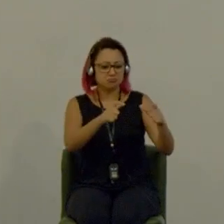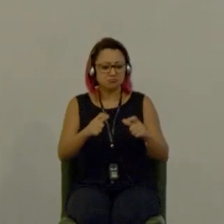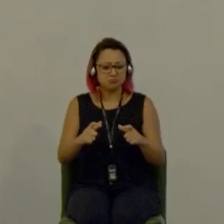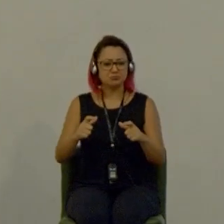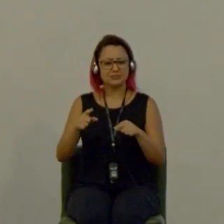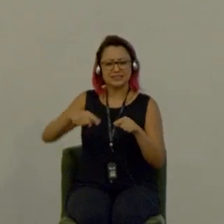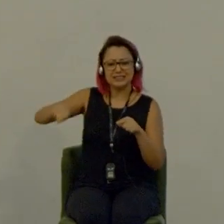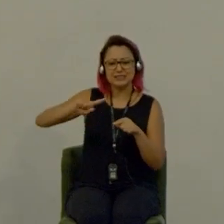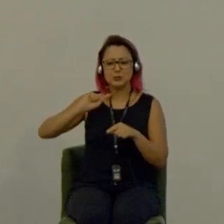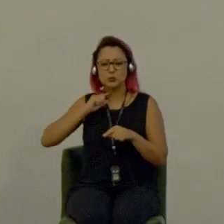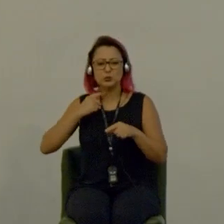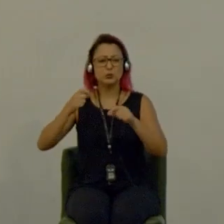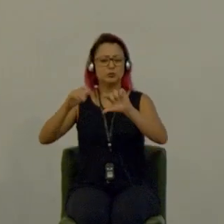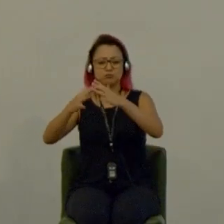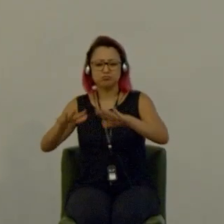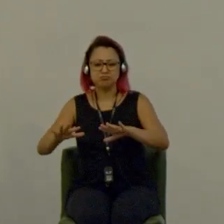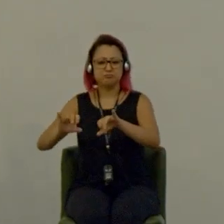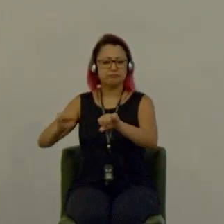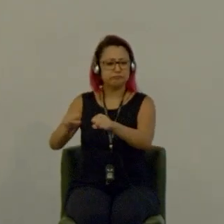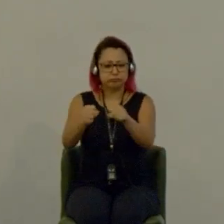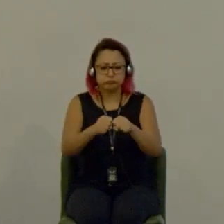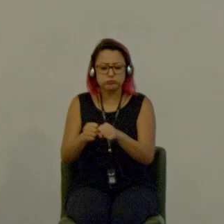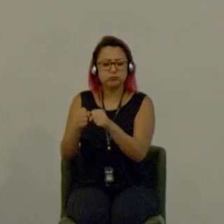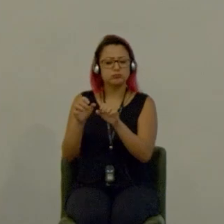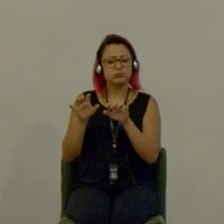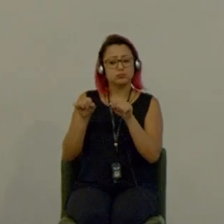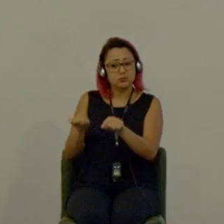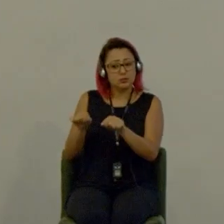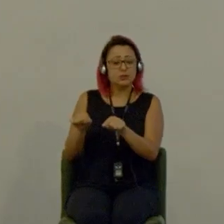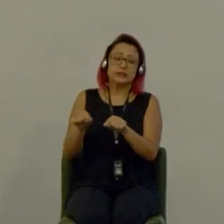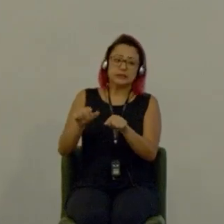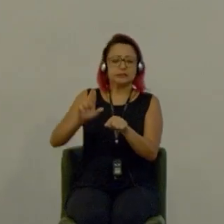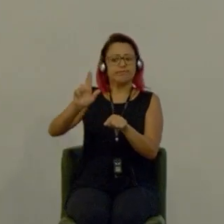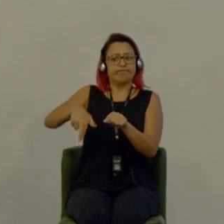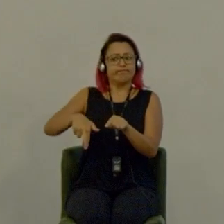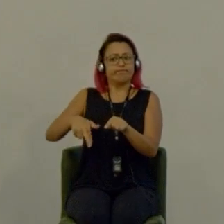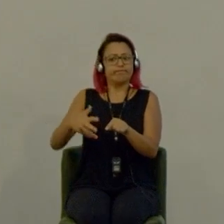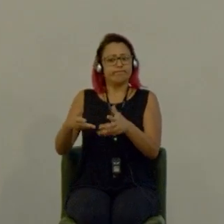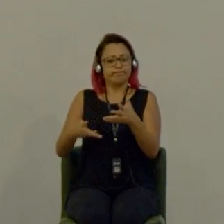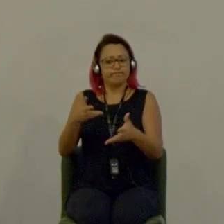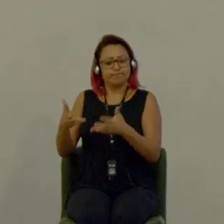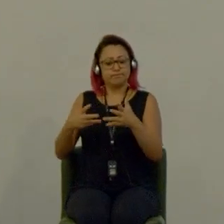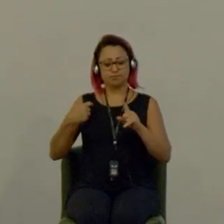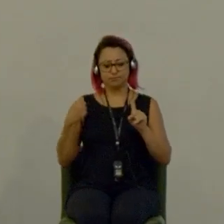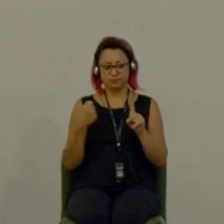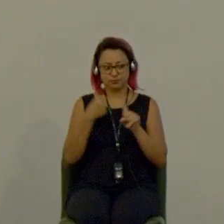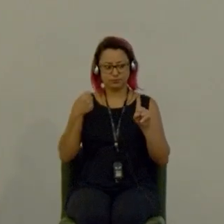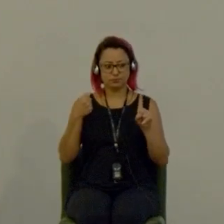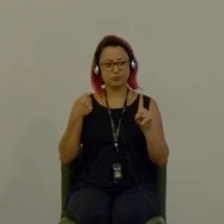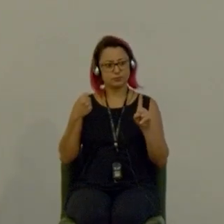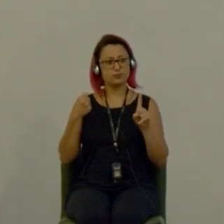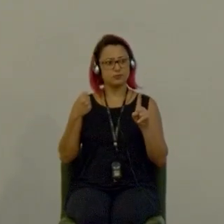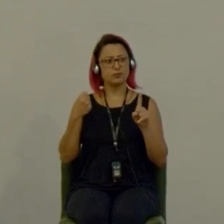pollués, ruinés, etc. Et ça, c'était quelque chose qui m'a frappée quand Alexandra et Axel, qui étaient mes étudiantes il y a longtemps avant de devenir